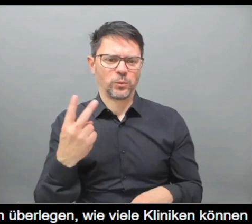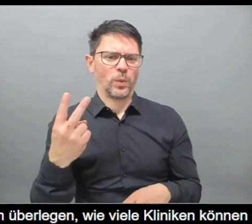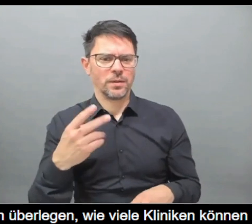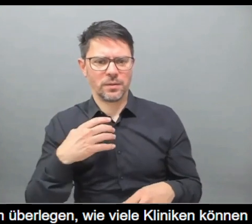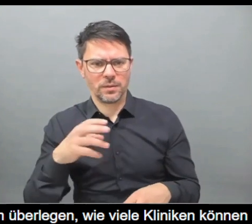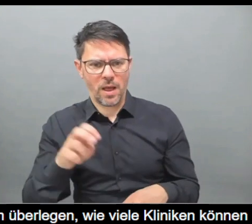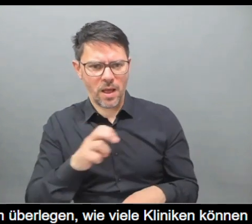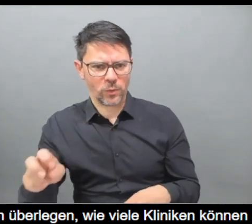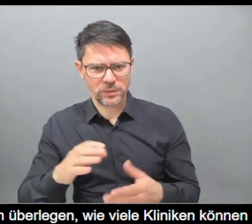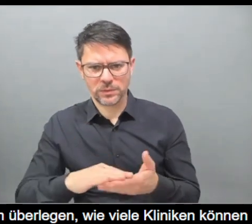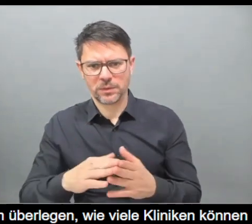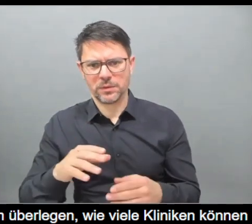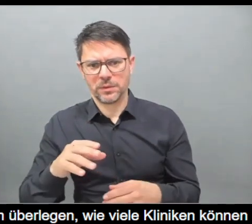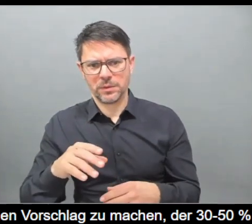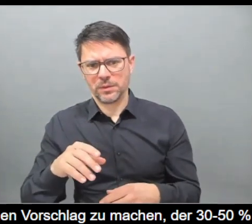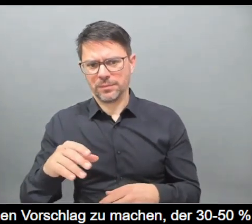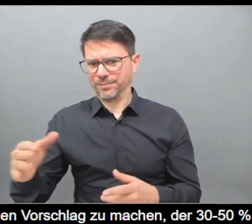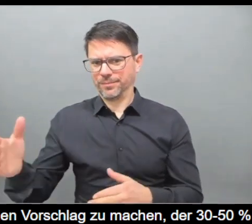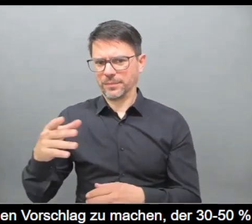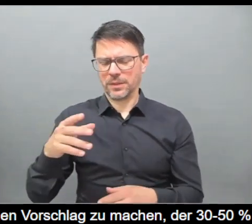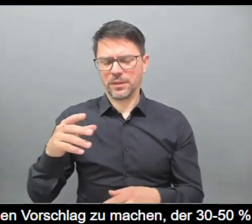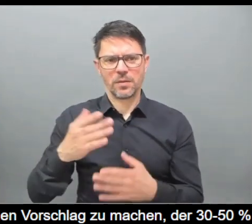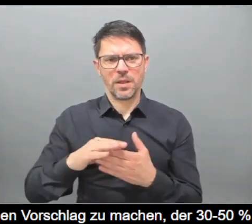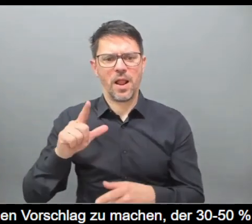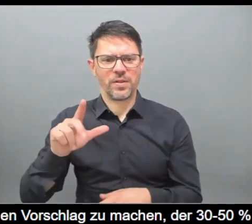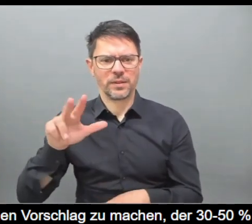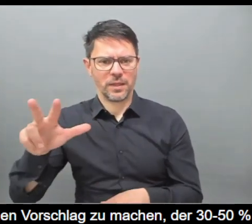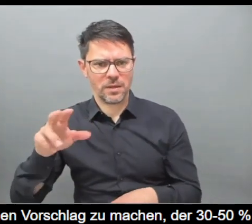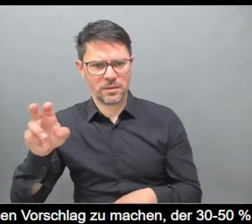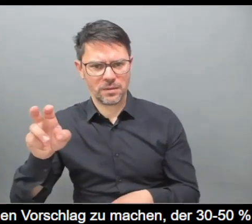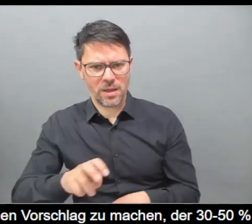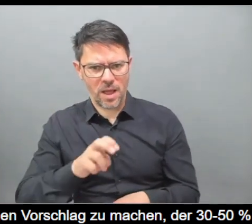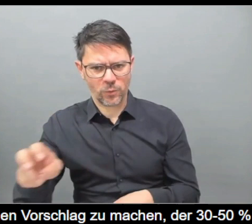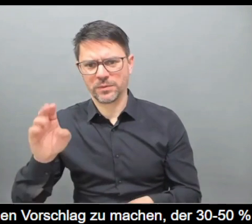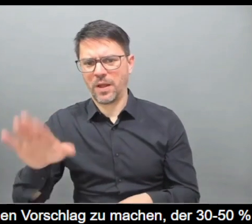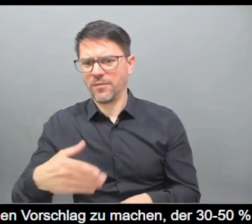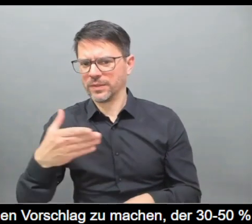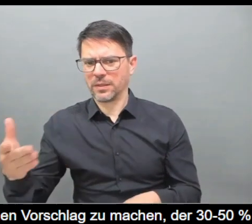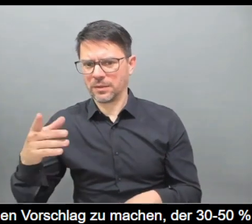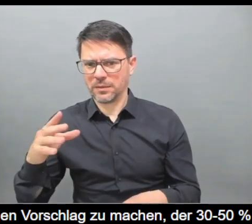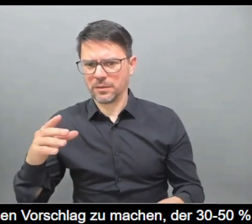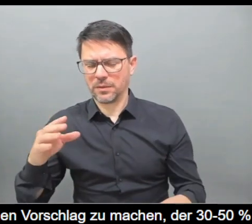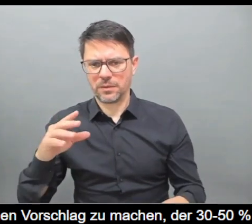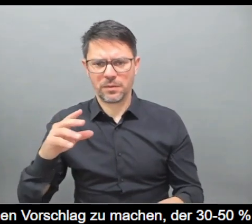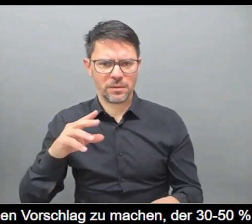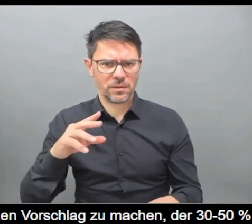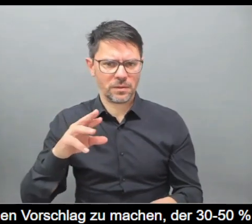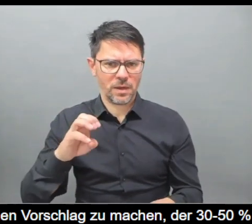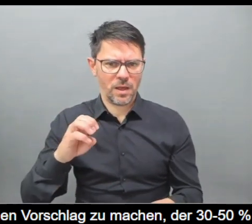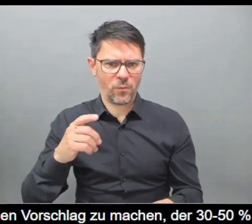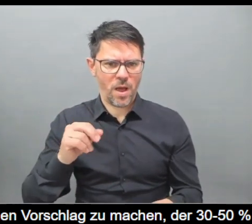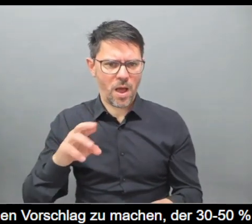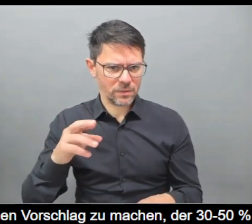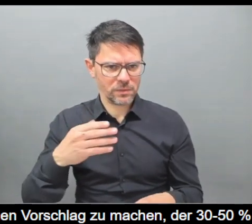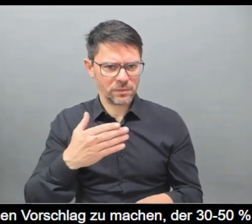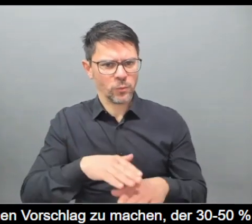Schließung führen, wo auch tatsächlich die Regierungskommission selber sagt, naja, das haben wir nicht so gemeint, aber es steht dann nun mal so. Und deswegen sagen wir auch,